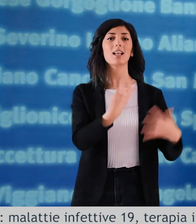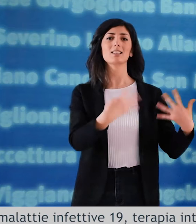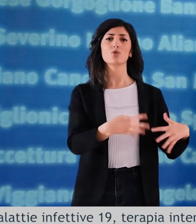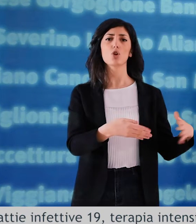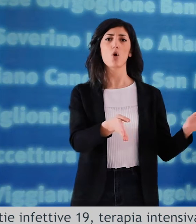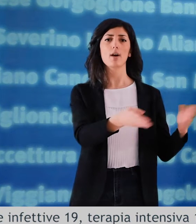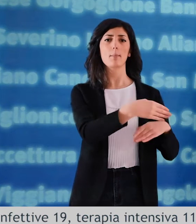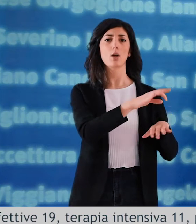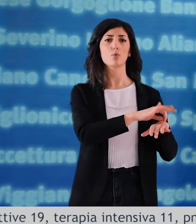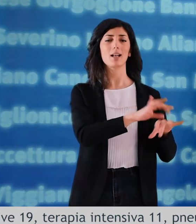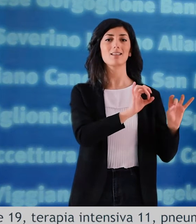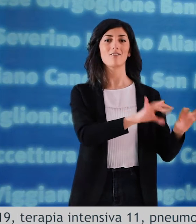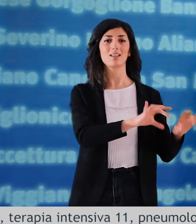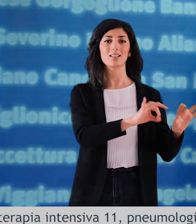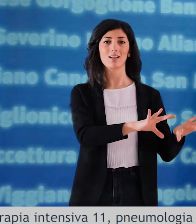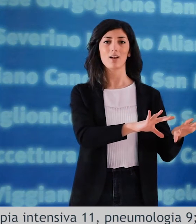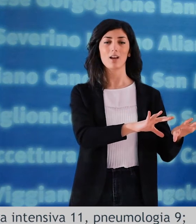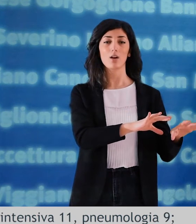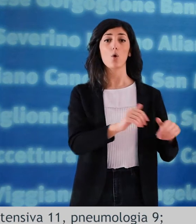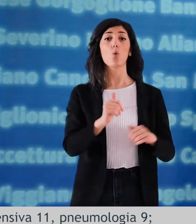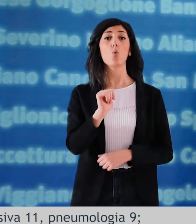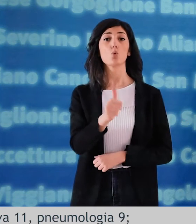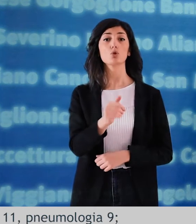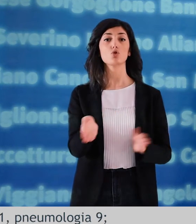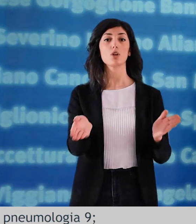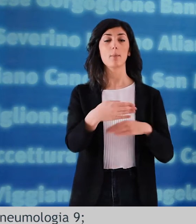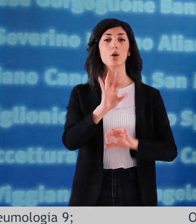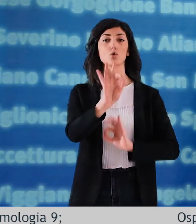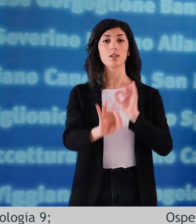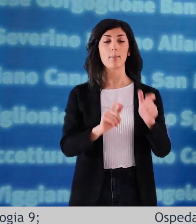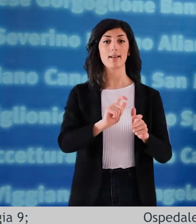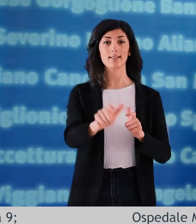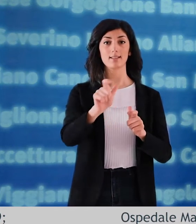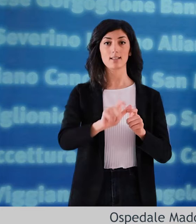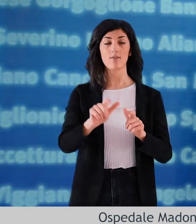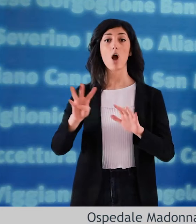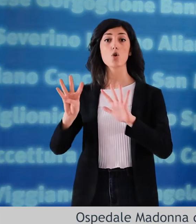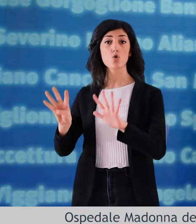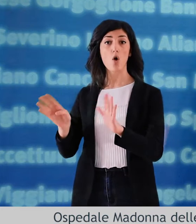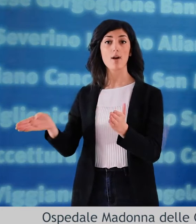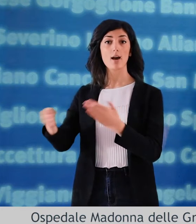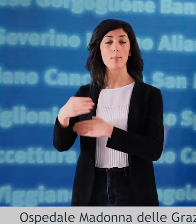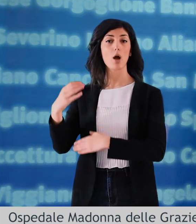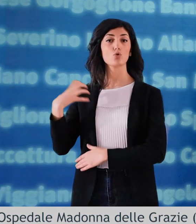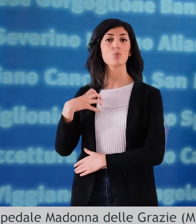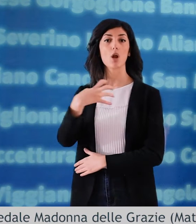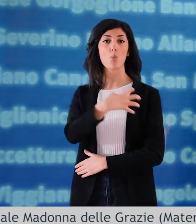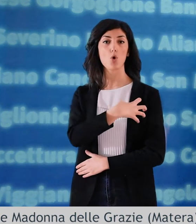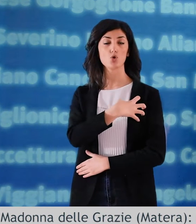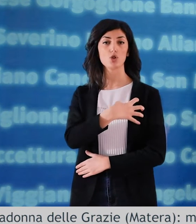malattie infettive 11 nel reparto di terapia intensiva 9 nel reparto di pneumologia